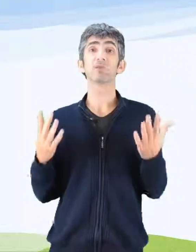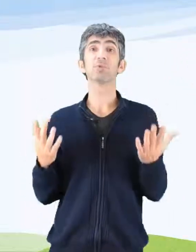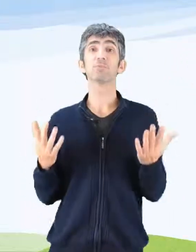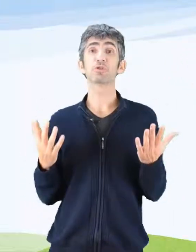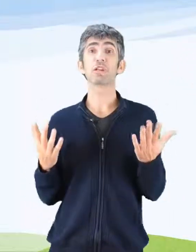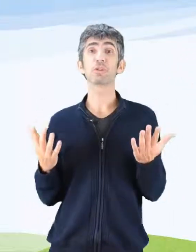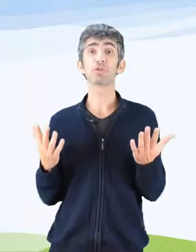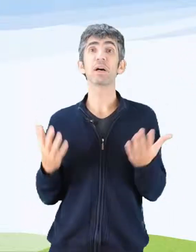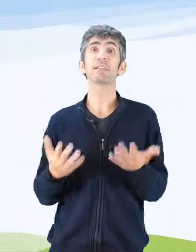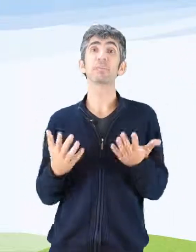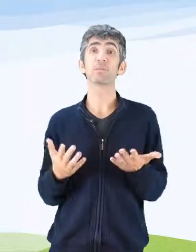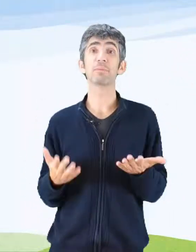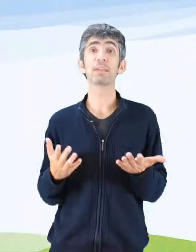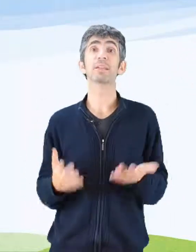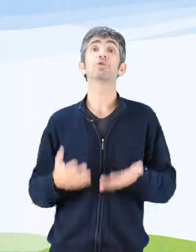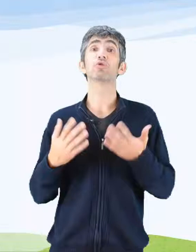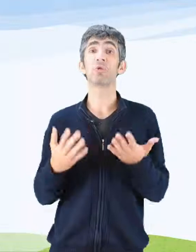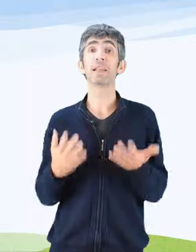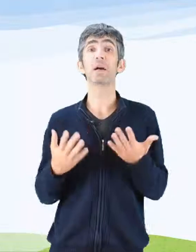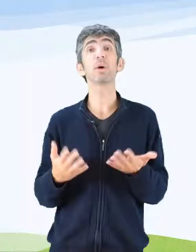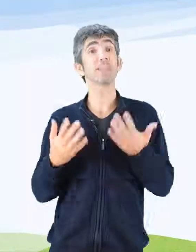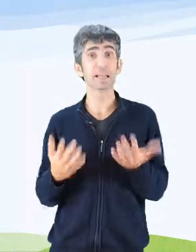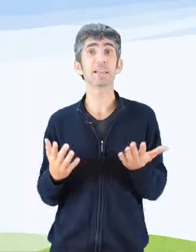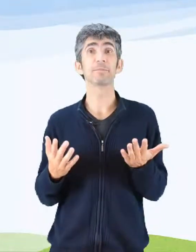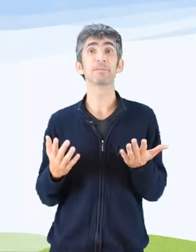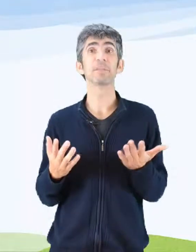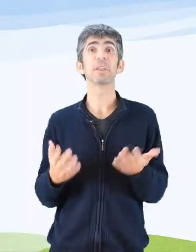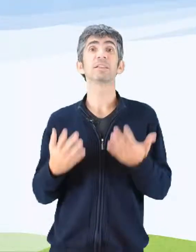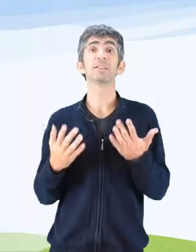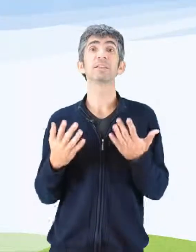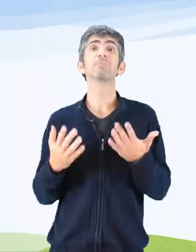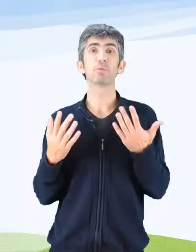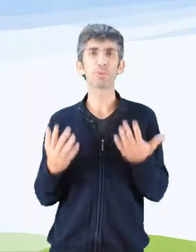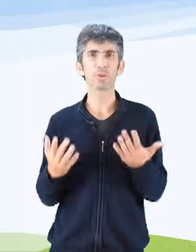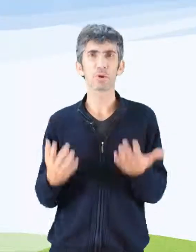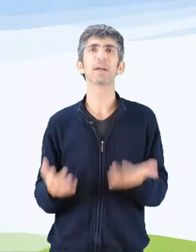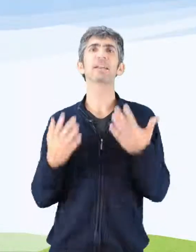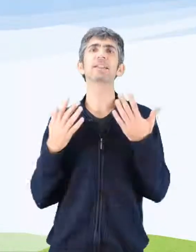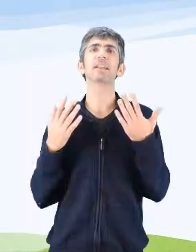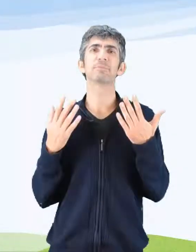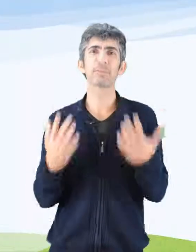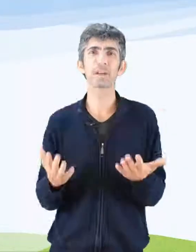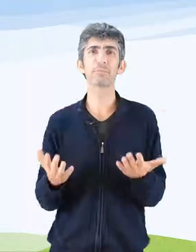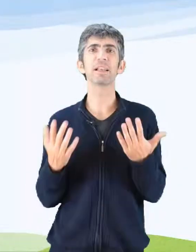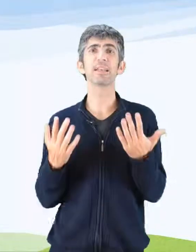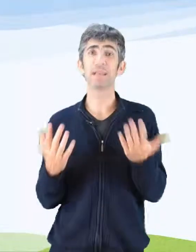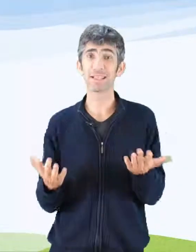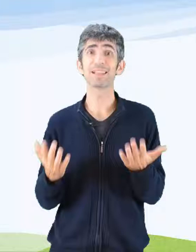un compuesto gaseoso a temperatura ambiente soluble en agua y en el aire se produce en los volcanes en la respiración animal y vegetal y